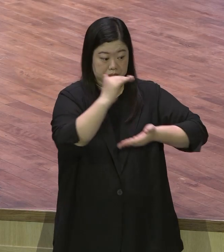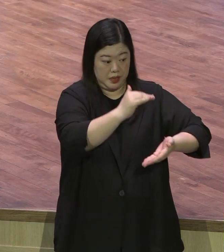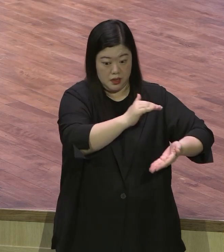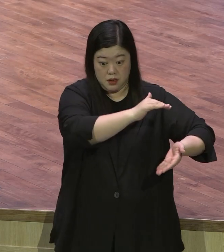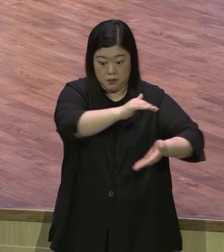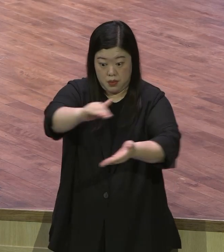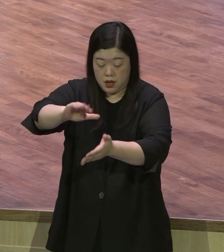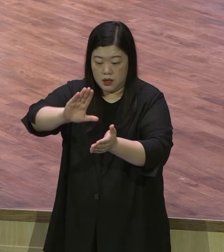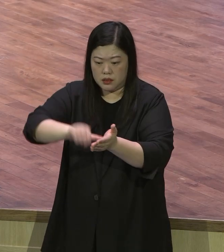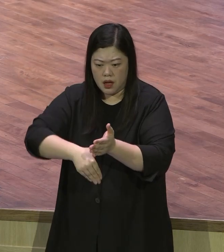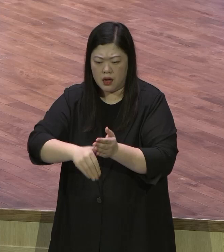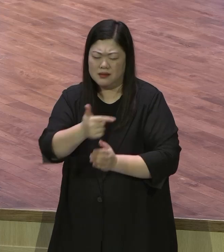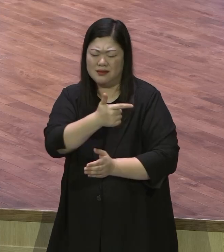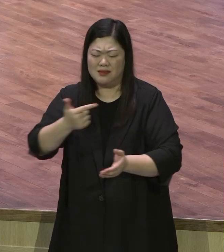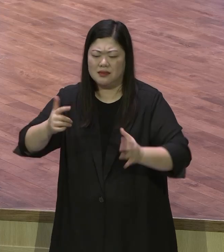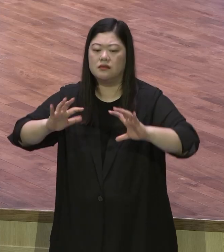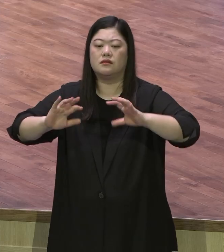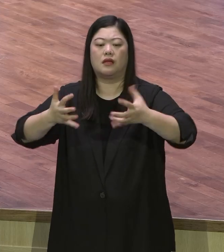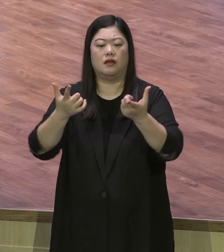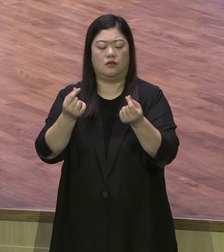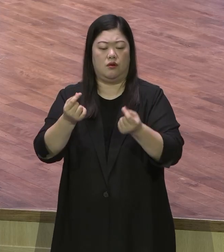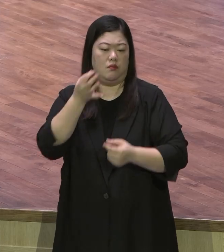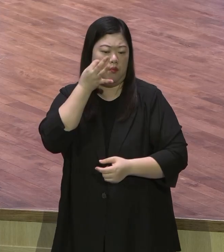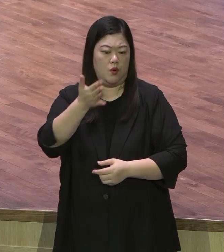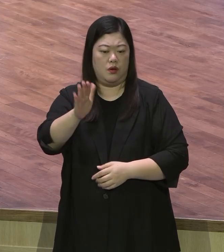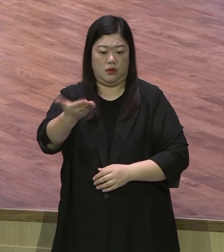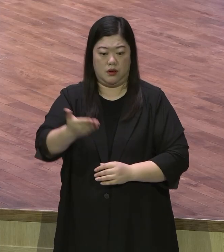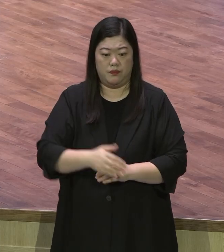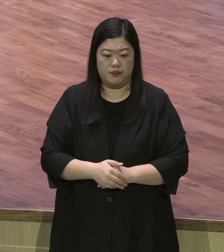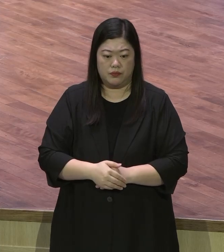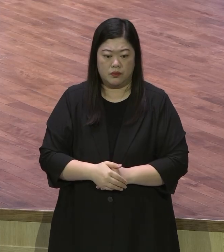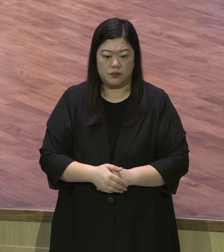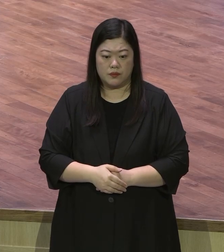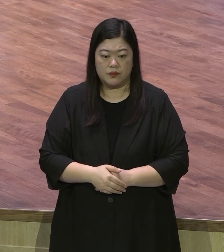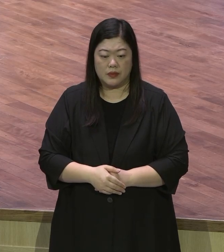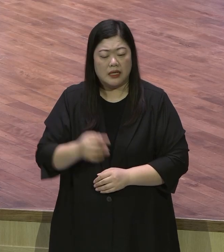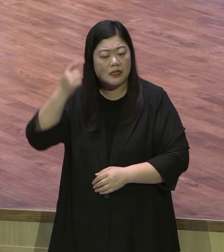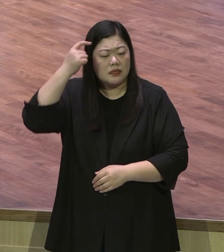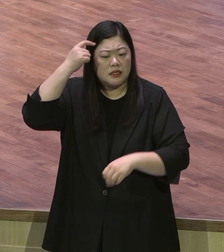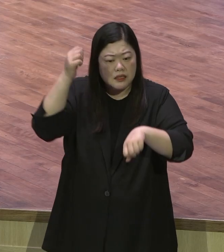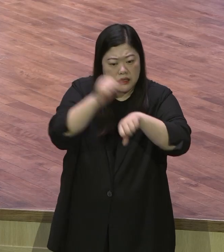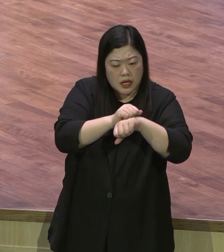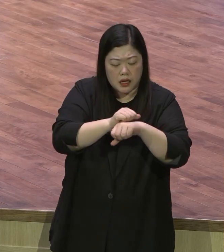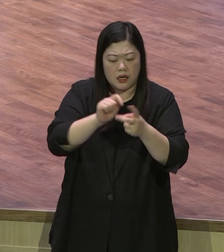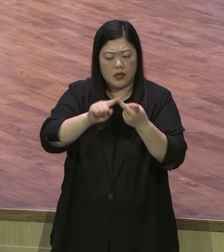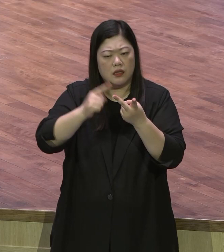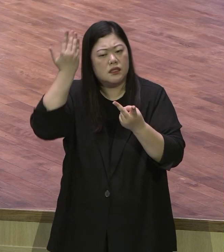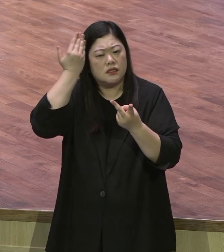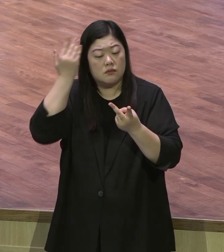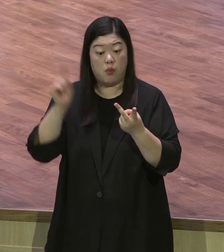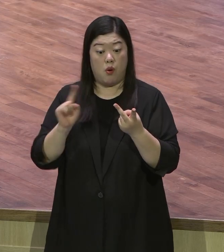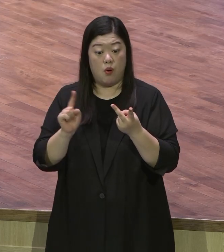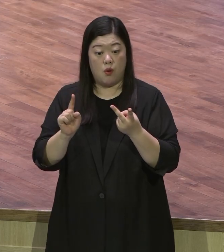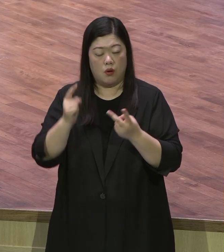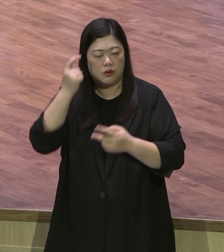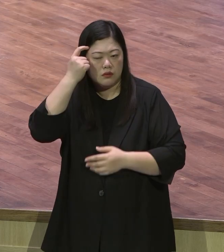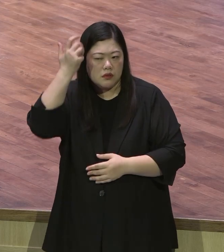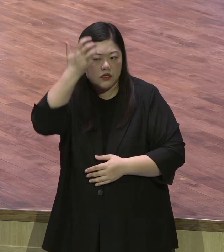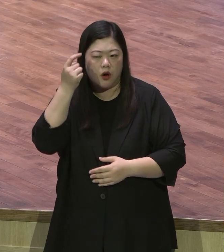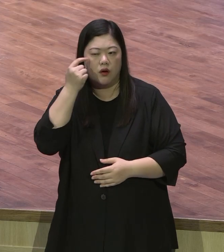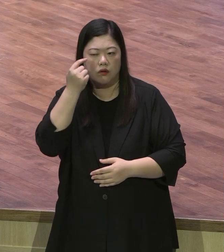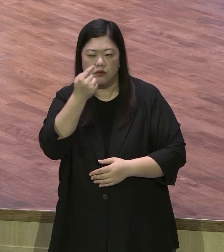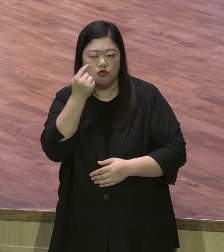지혜와 지식은 쉽게 설명하면 한마디로 딱 말하면 영적 분별력이에요. 제가 볼 때요 신앙생활을 하면서